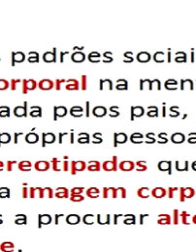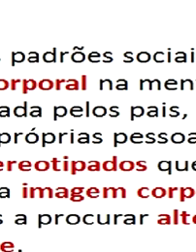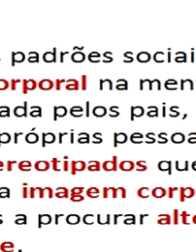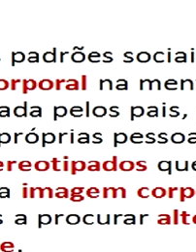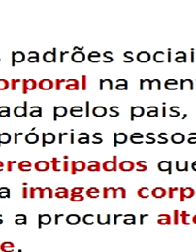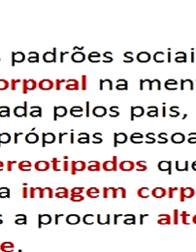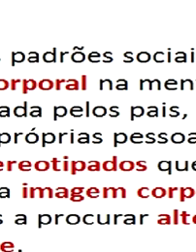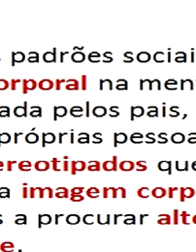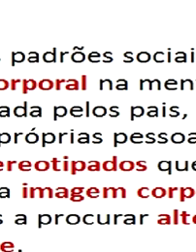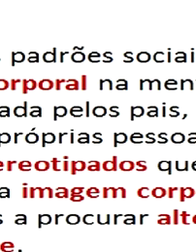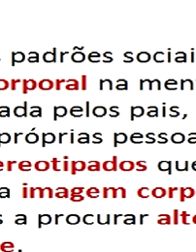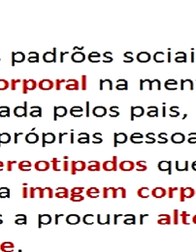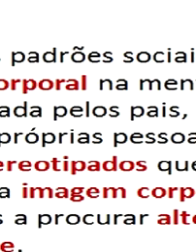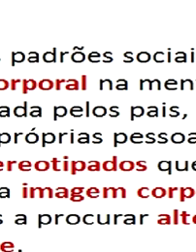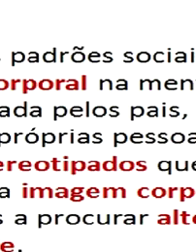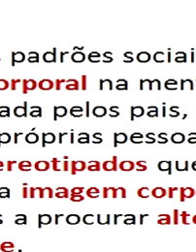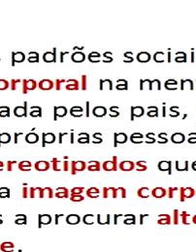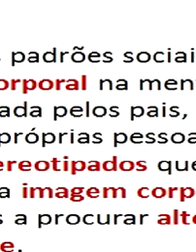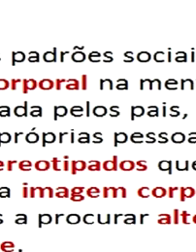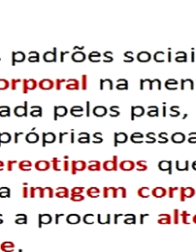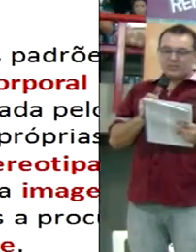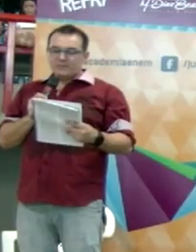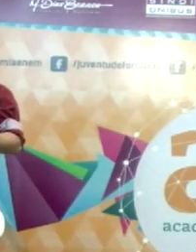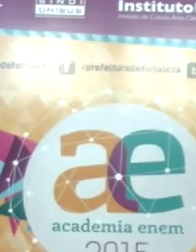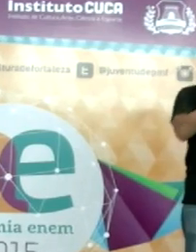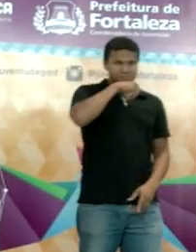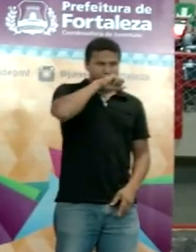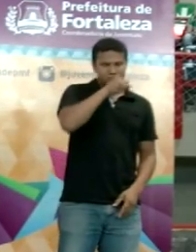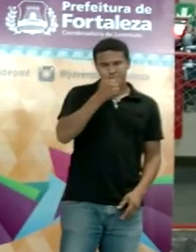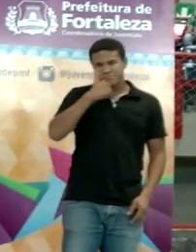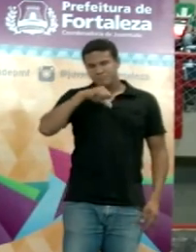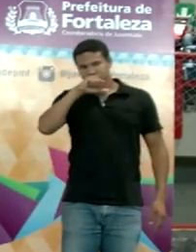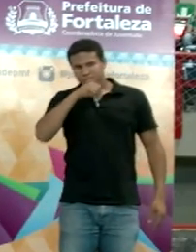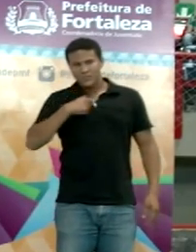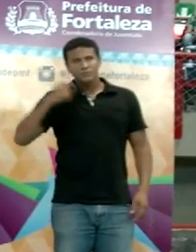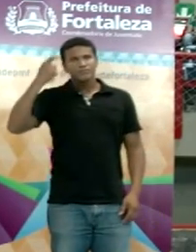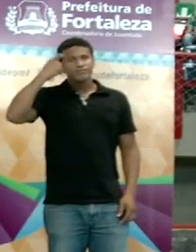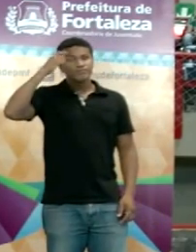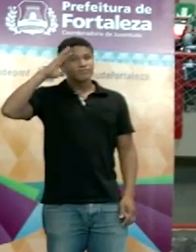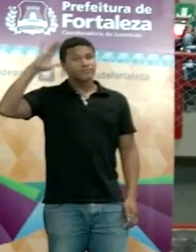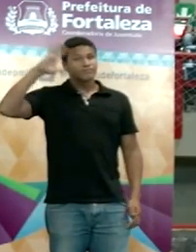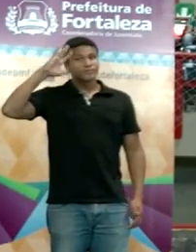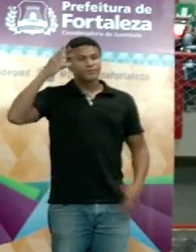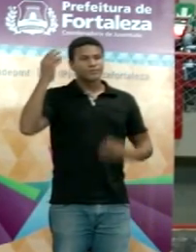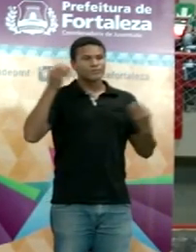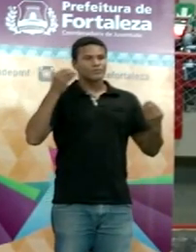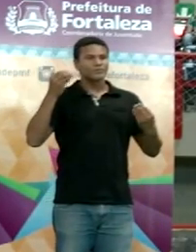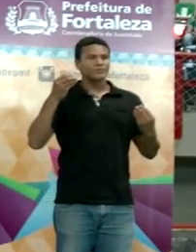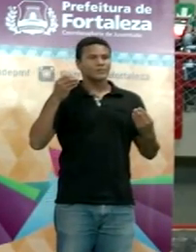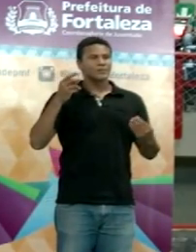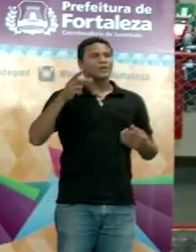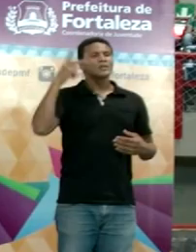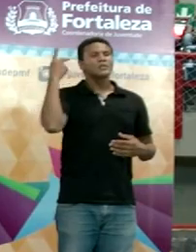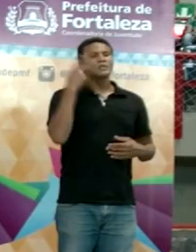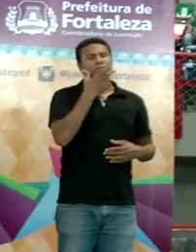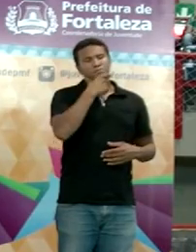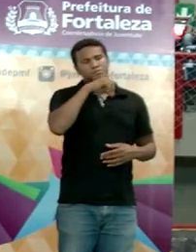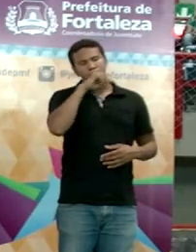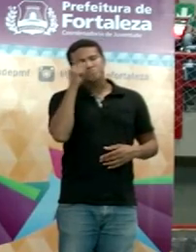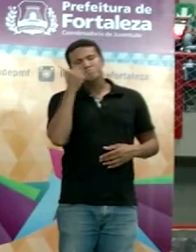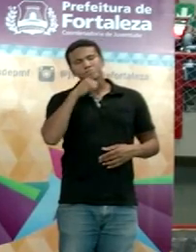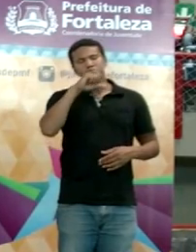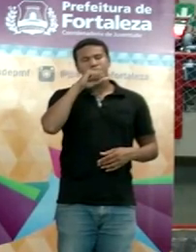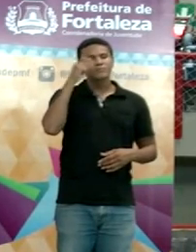corporal idealizada pelos pais, pela mídia, vocês acham que a imagem idealizada pelos